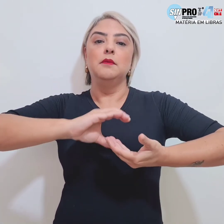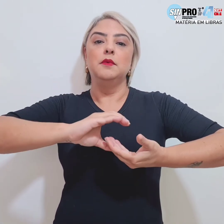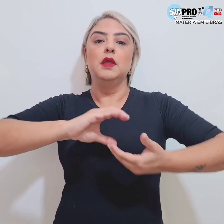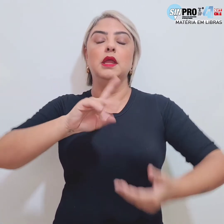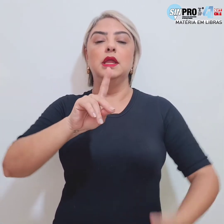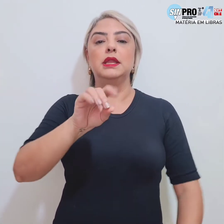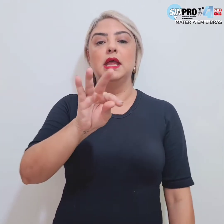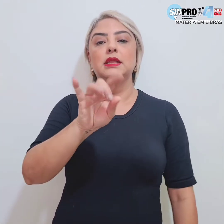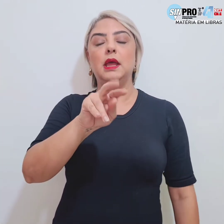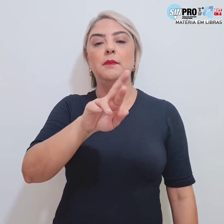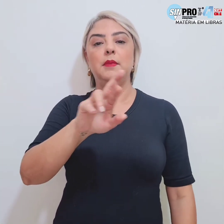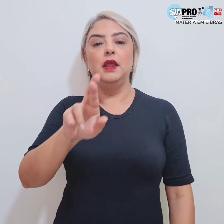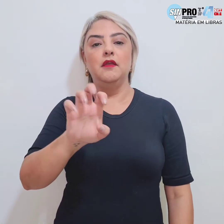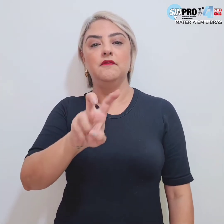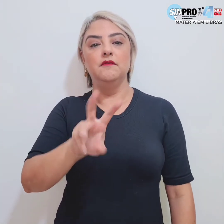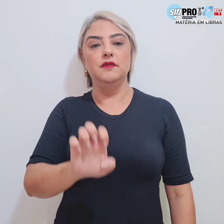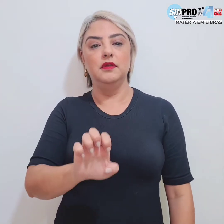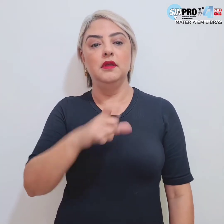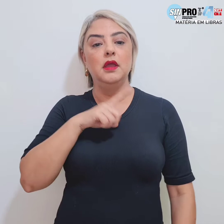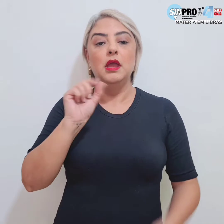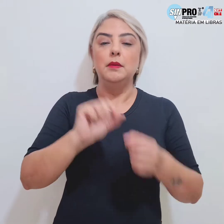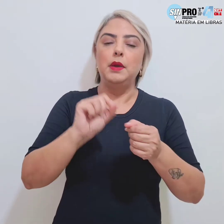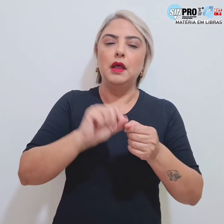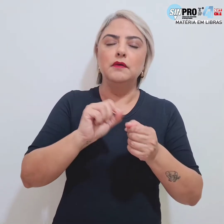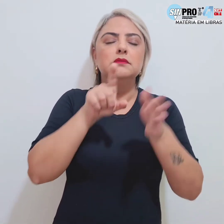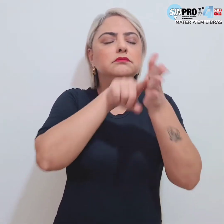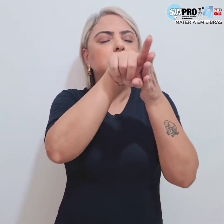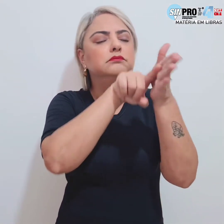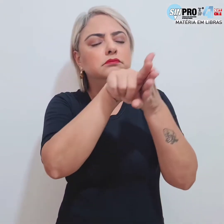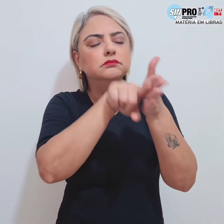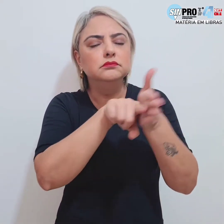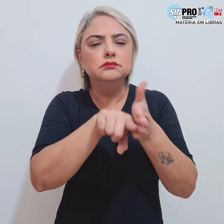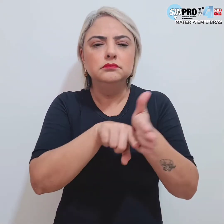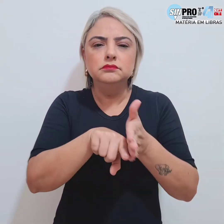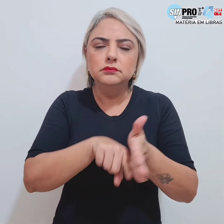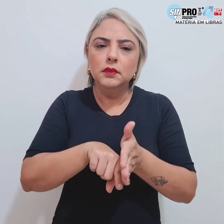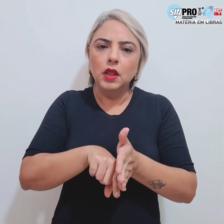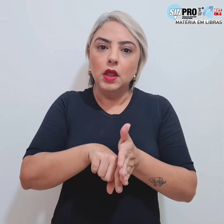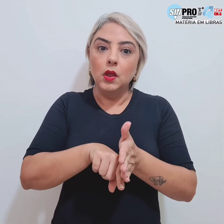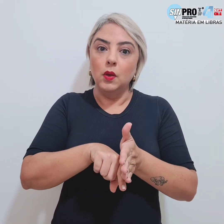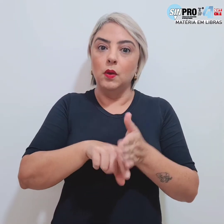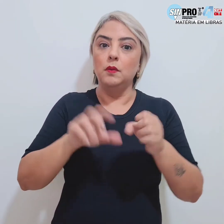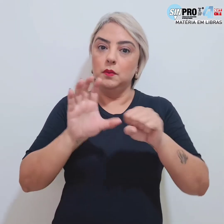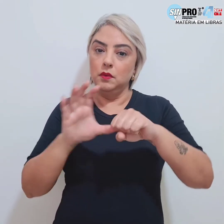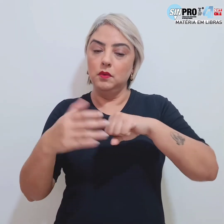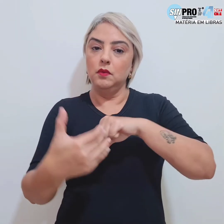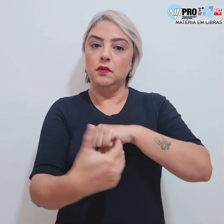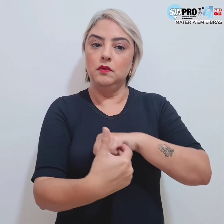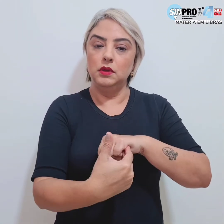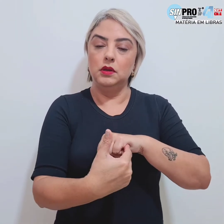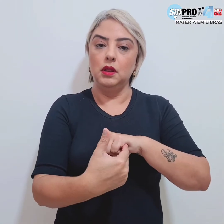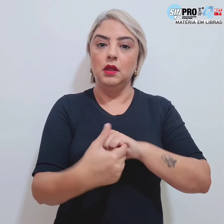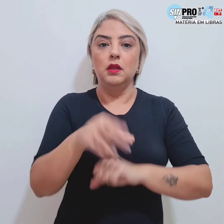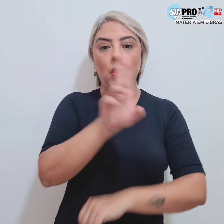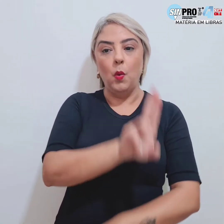Dataprev, para realização de pesquisas sobre o coronavírus em universidades